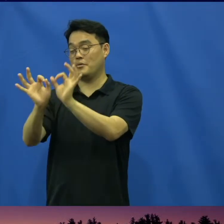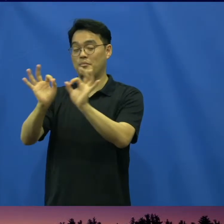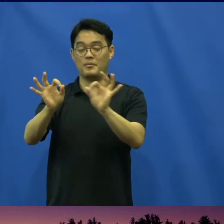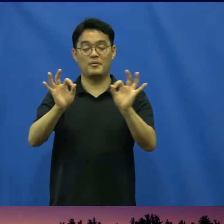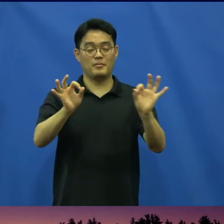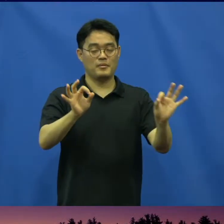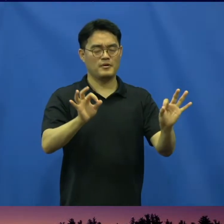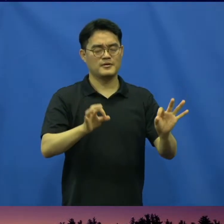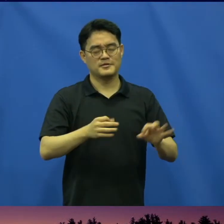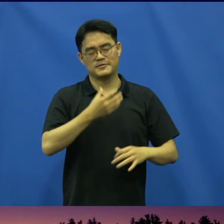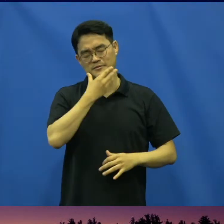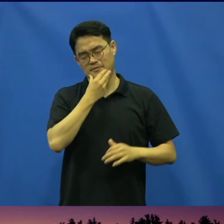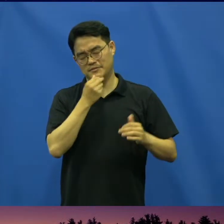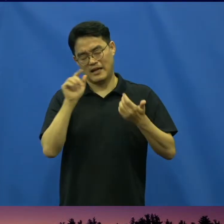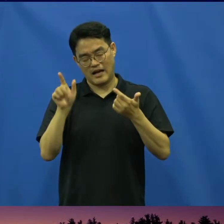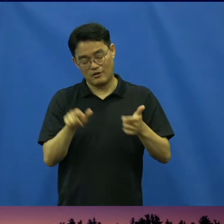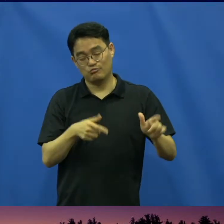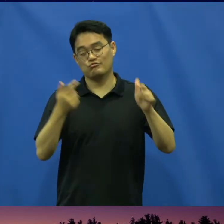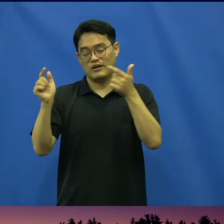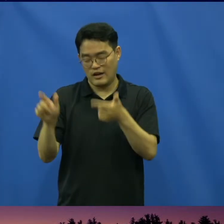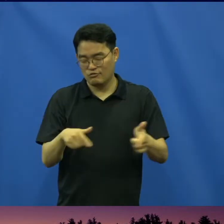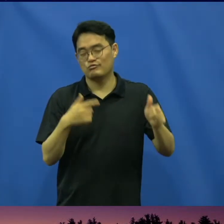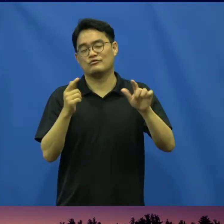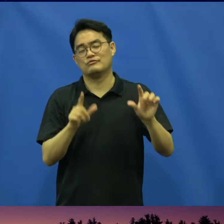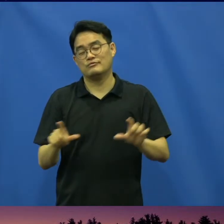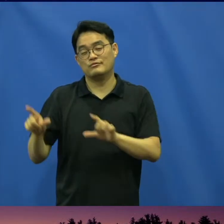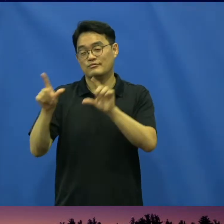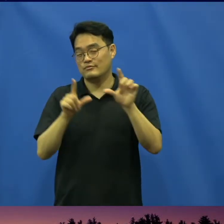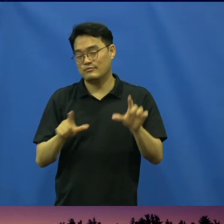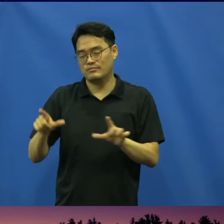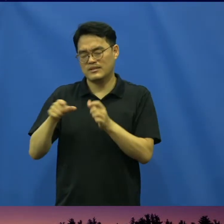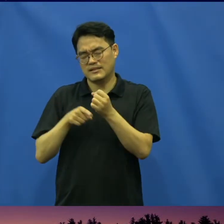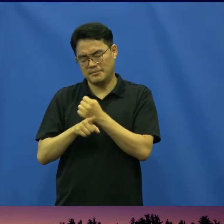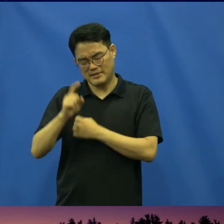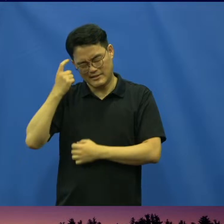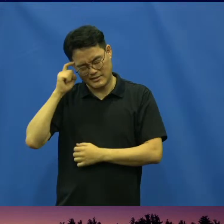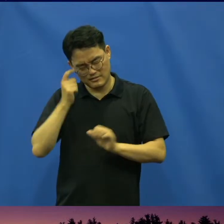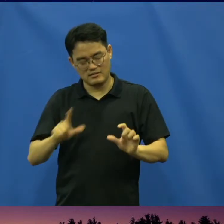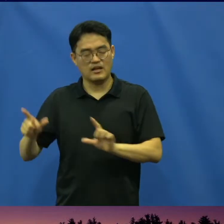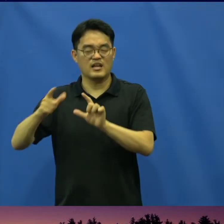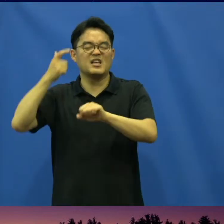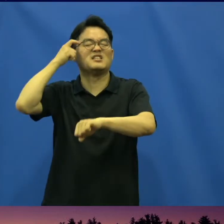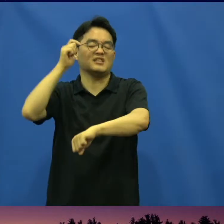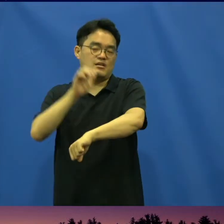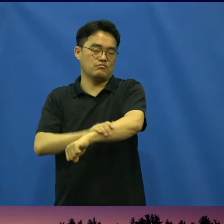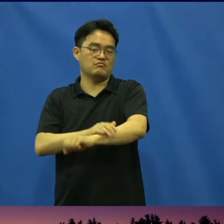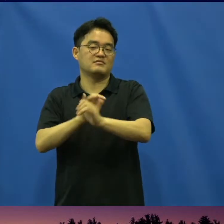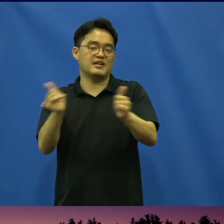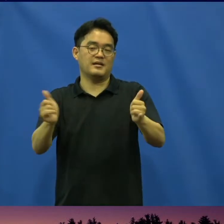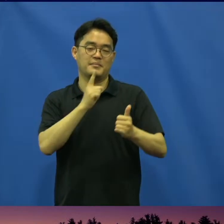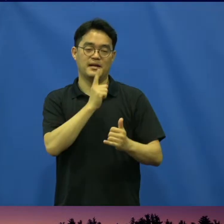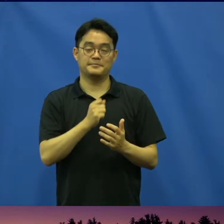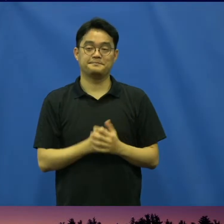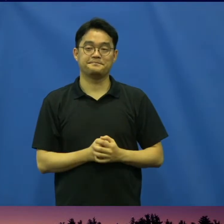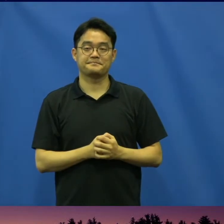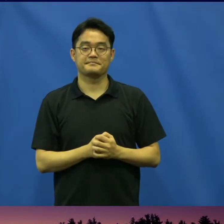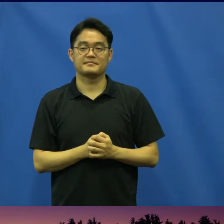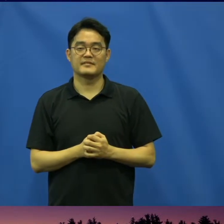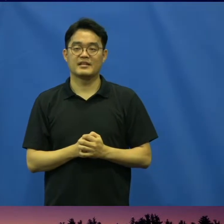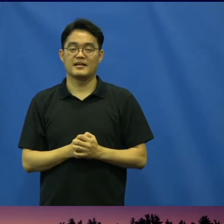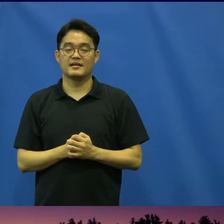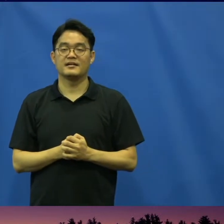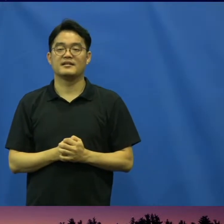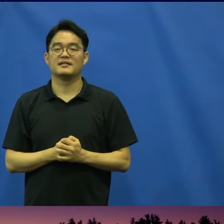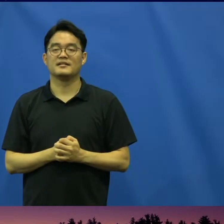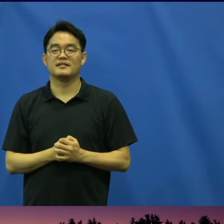자, 오늘 14절 16절 보시죠. 솔로몬은 지혜의 흠뜸을 강조해요. 14절 16절 보시고 곧 작고 인구가 많지 아니한